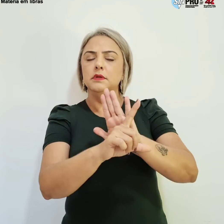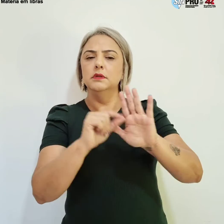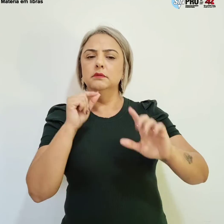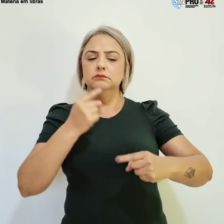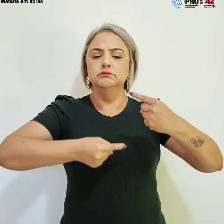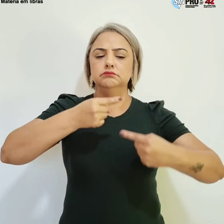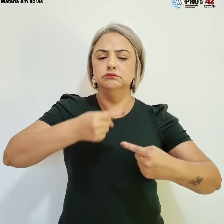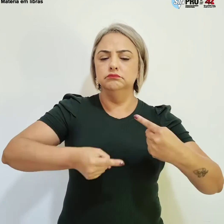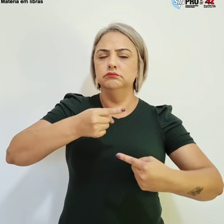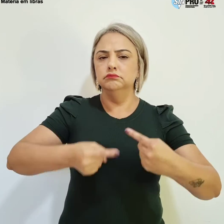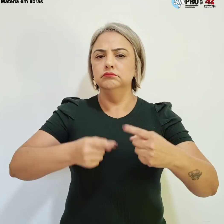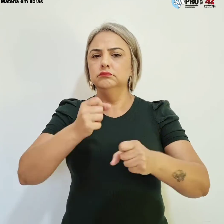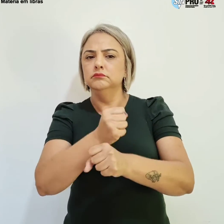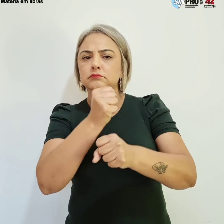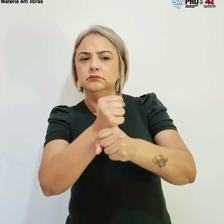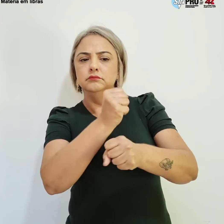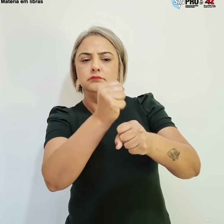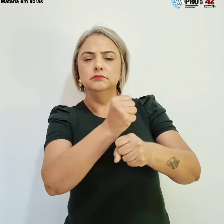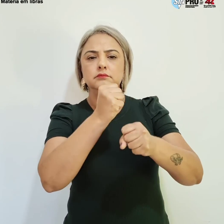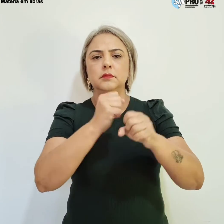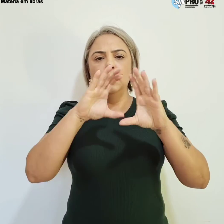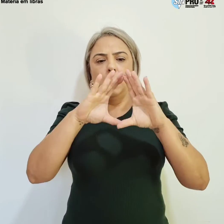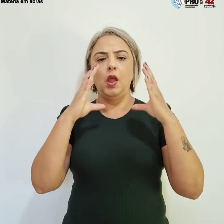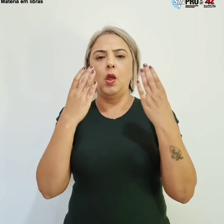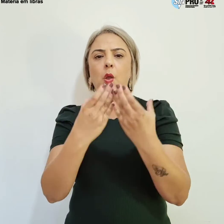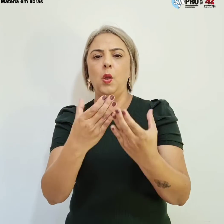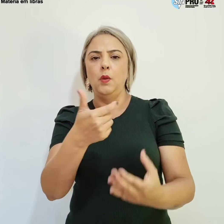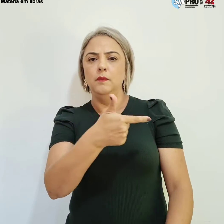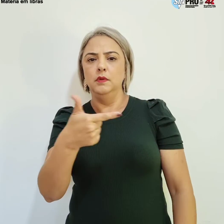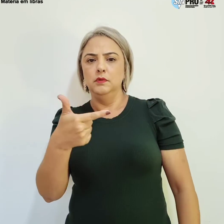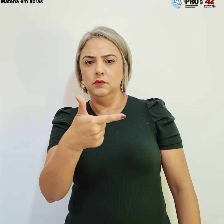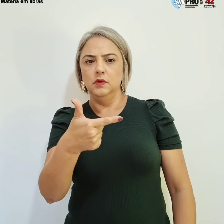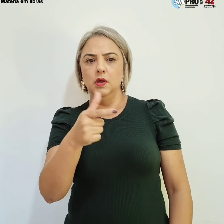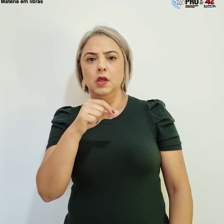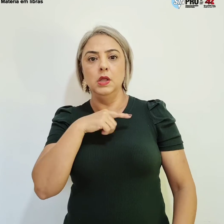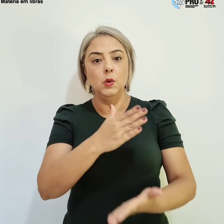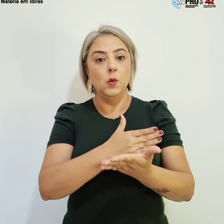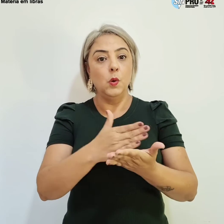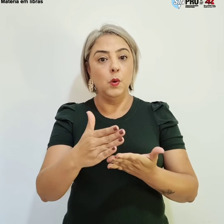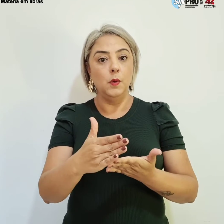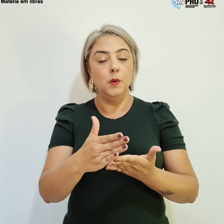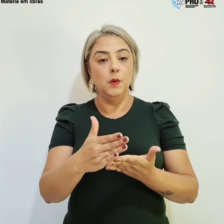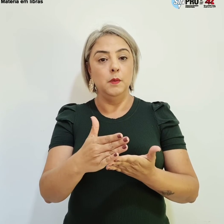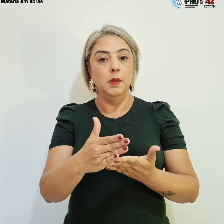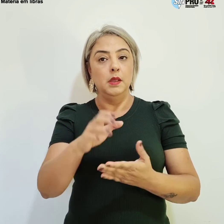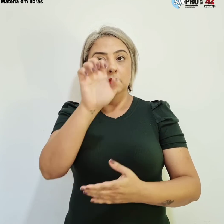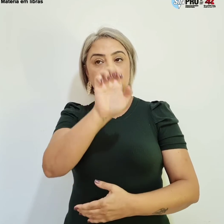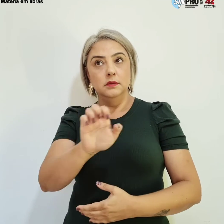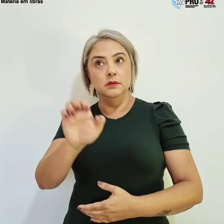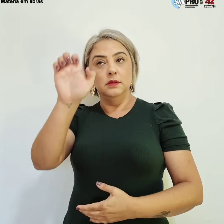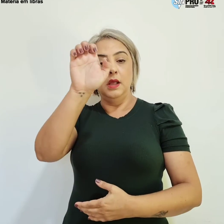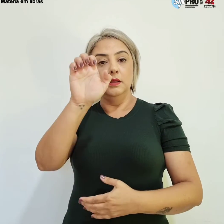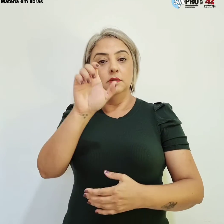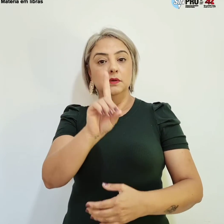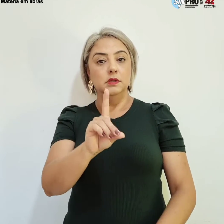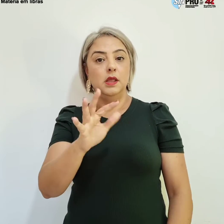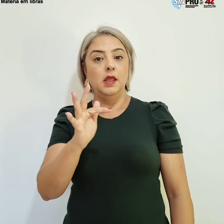sobre a construção da CONAP 2022, que começa nos estados e Distrito Federal com o lançamento